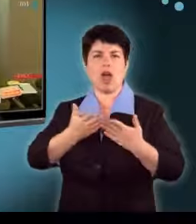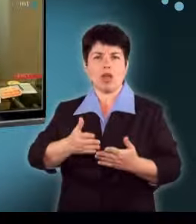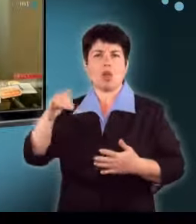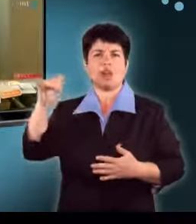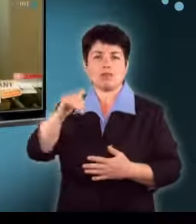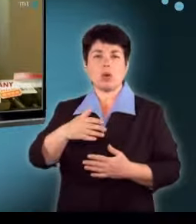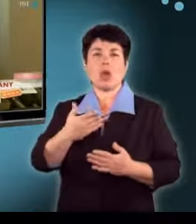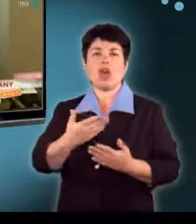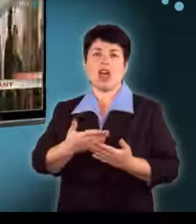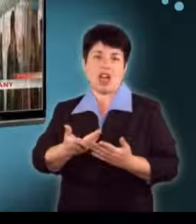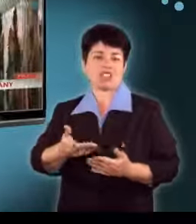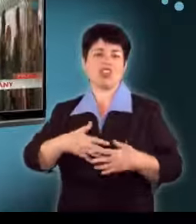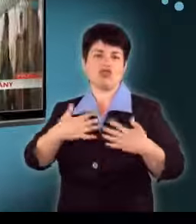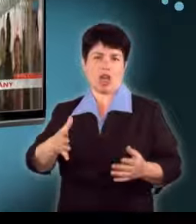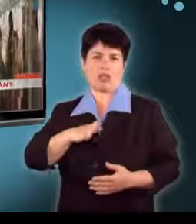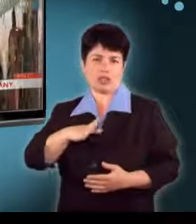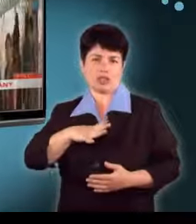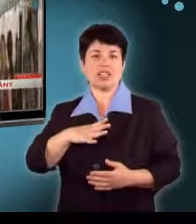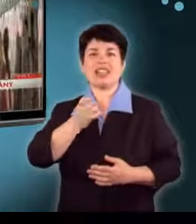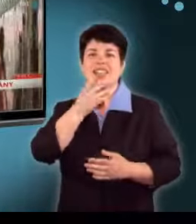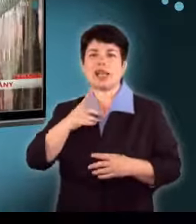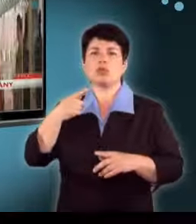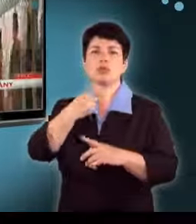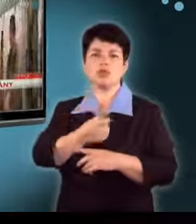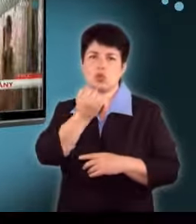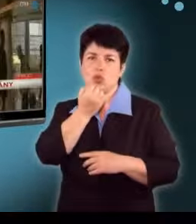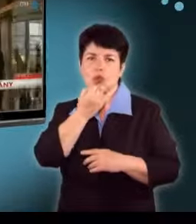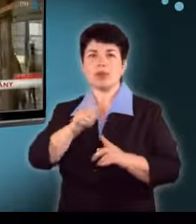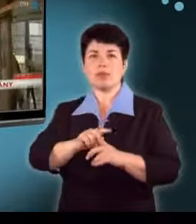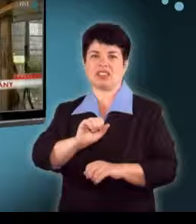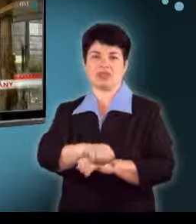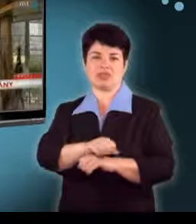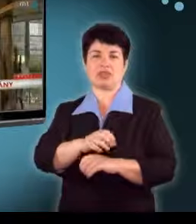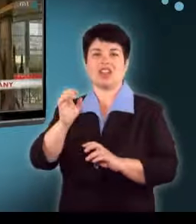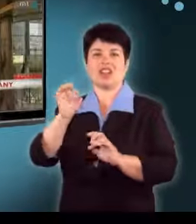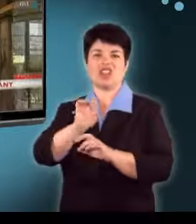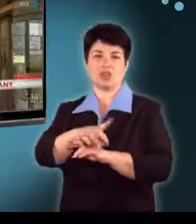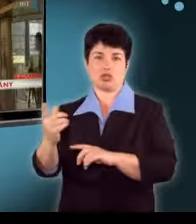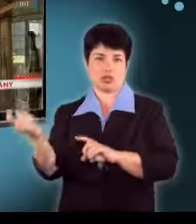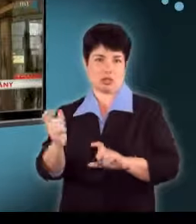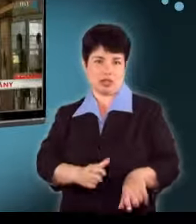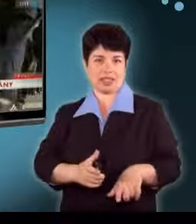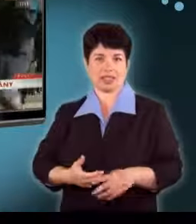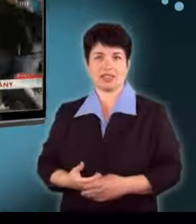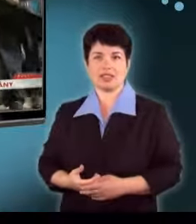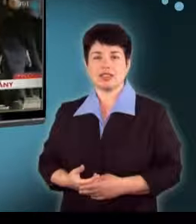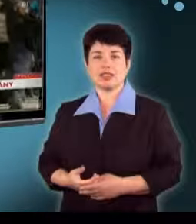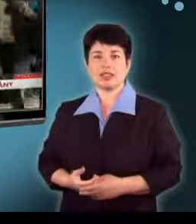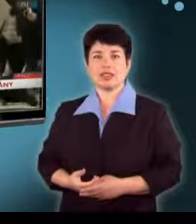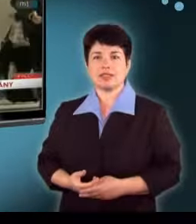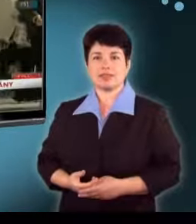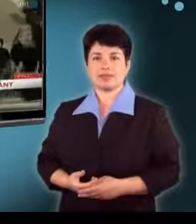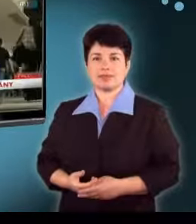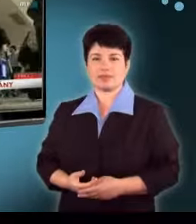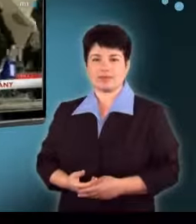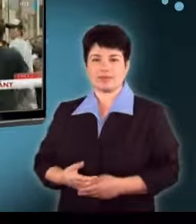veszélyt, mint hogy ne törődjünk vele, és a vírus bejusson, mondta a város vezetője. A Hongkongba érkezőkkel